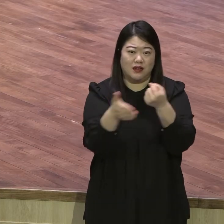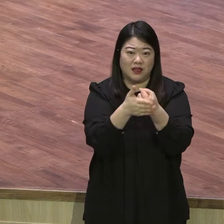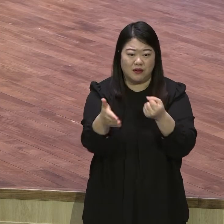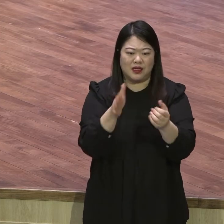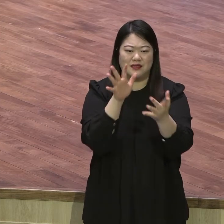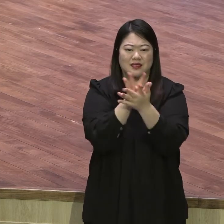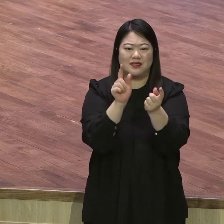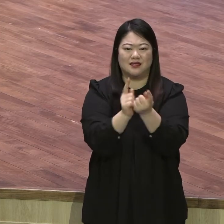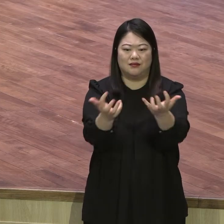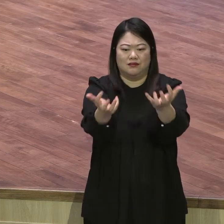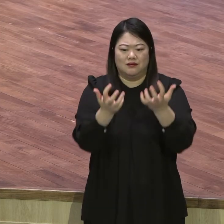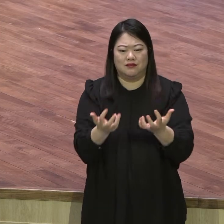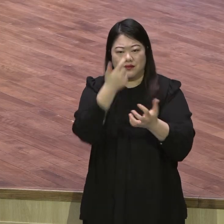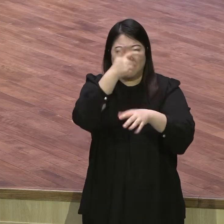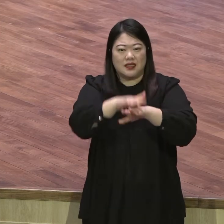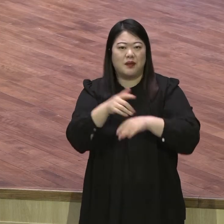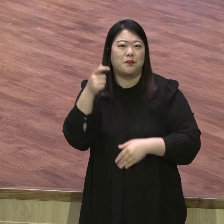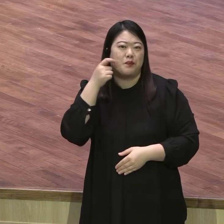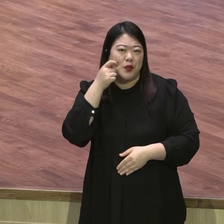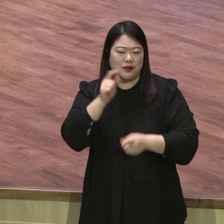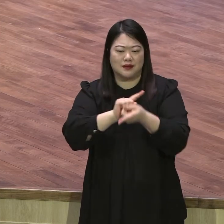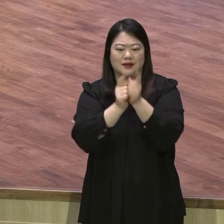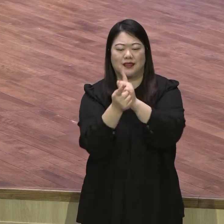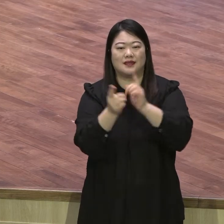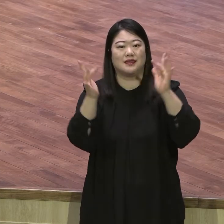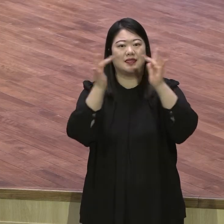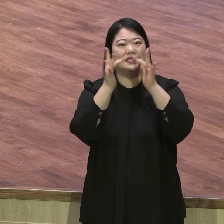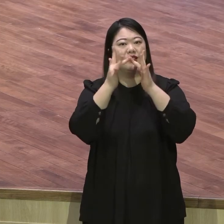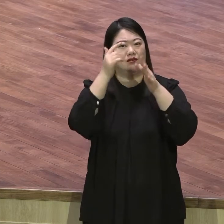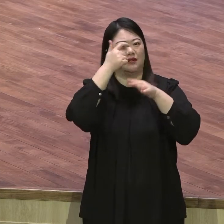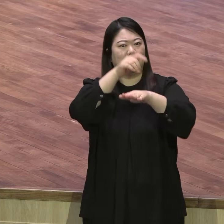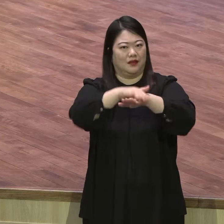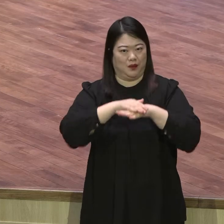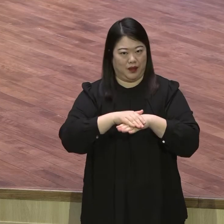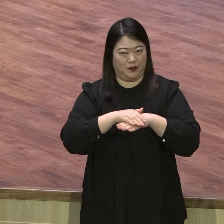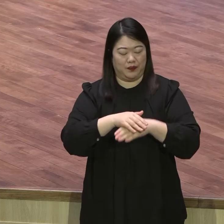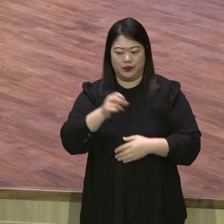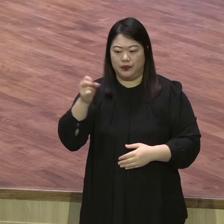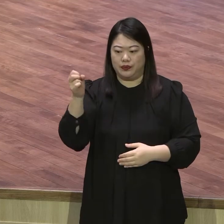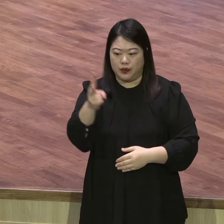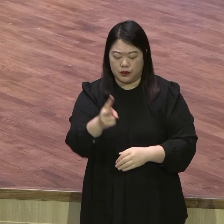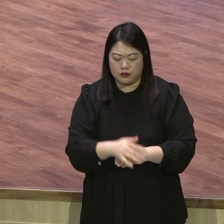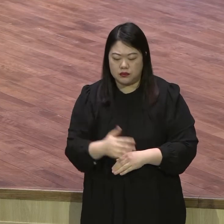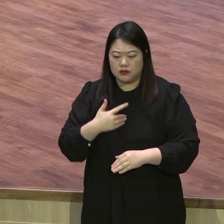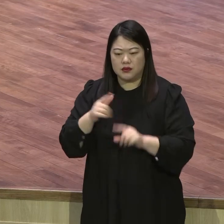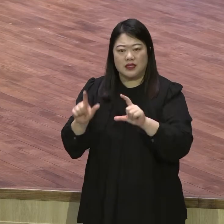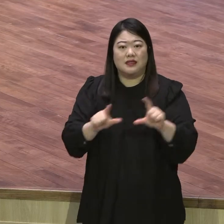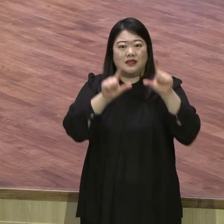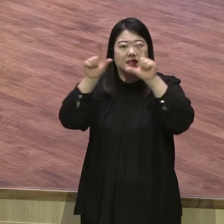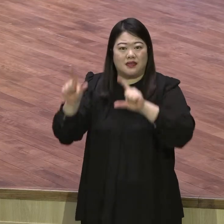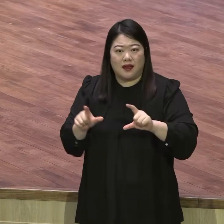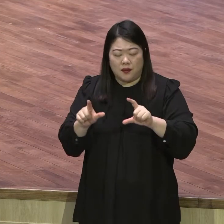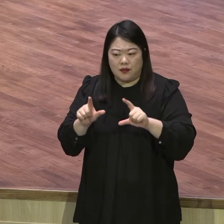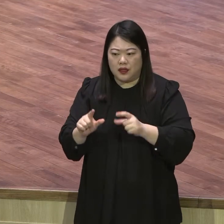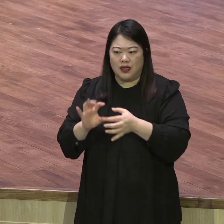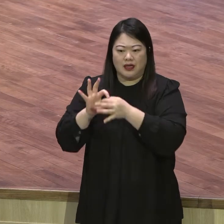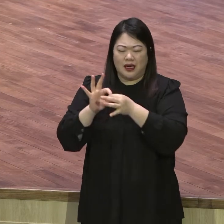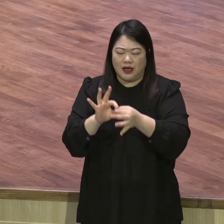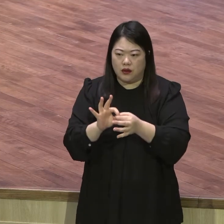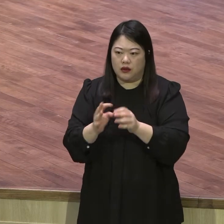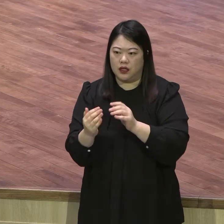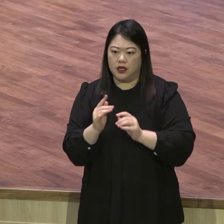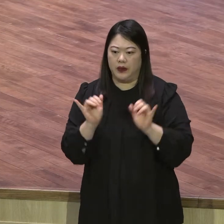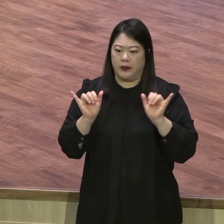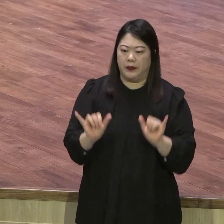지금 드리지 못하는 상황 가운데 있습니다. 또 삶의 환경도 그야말로 이보다